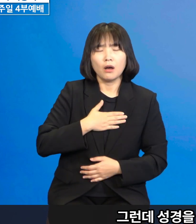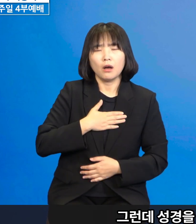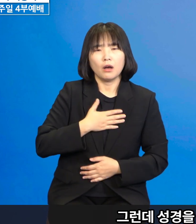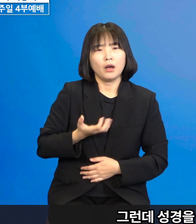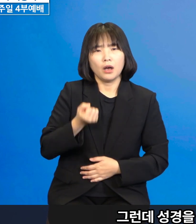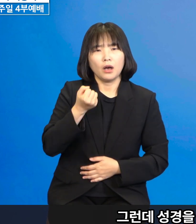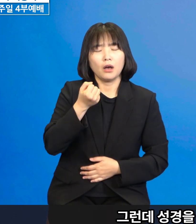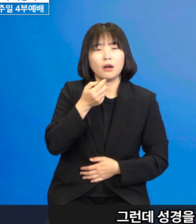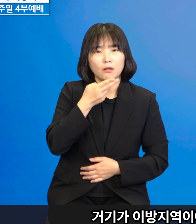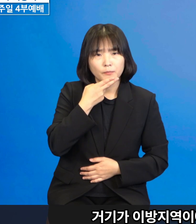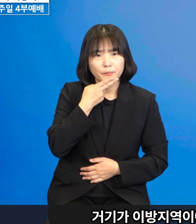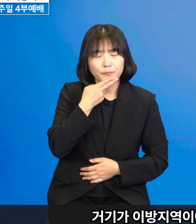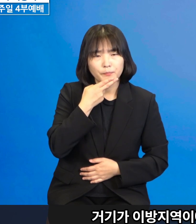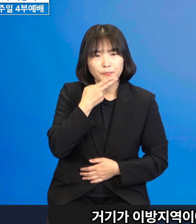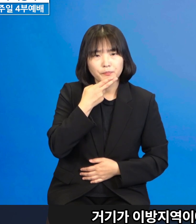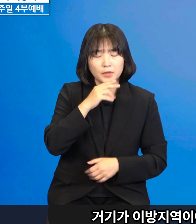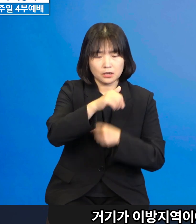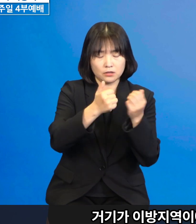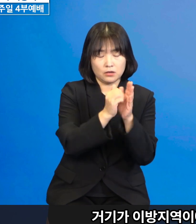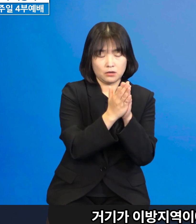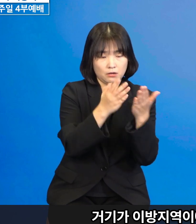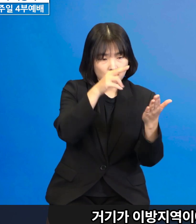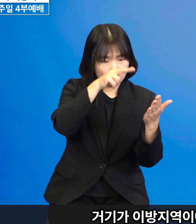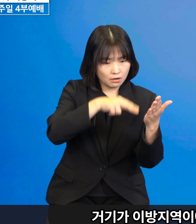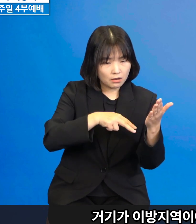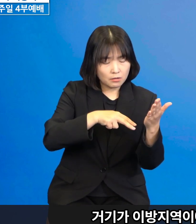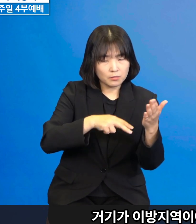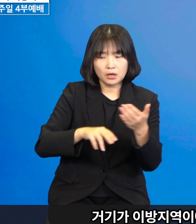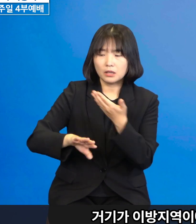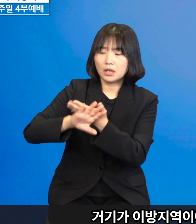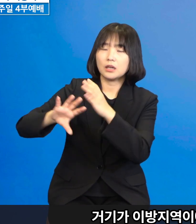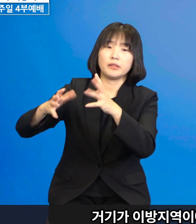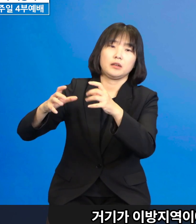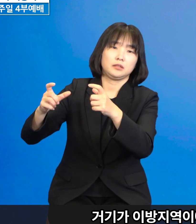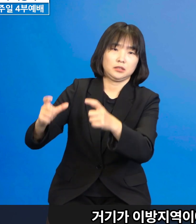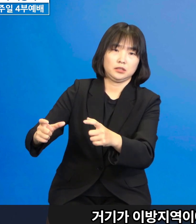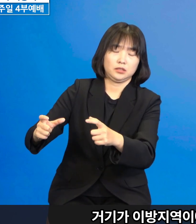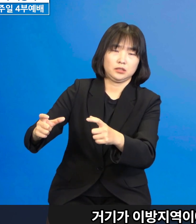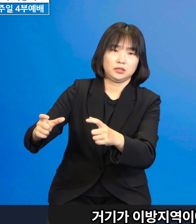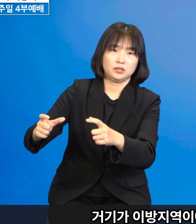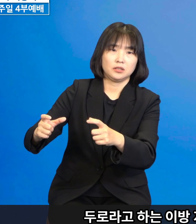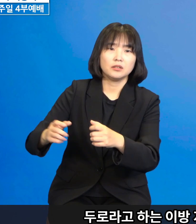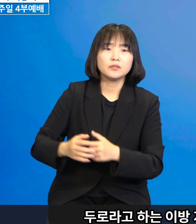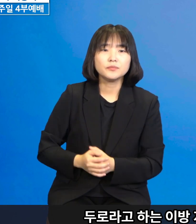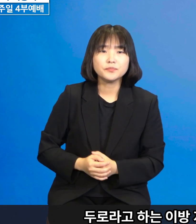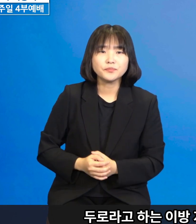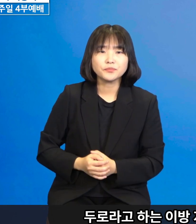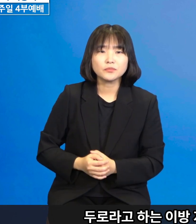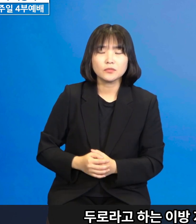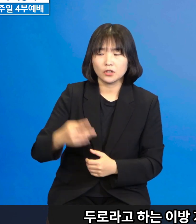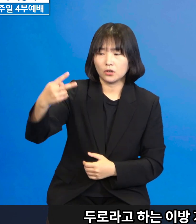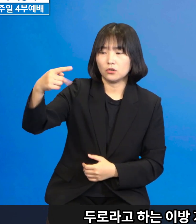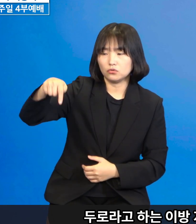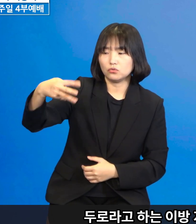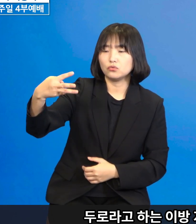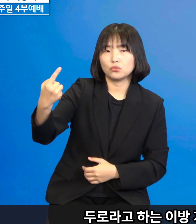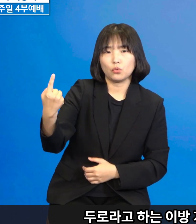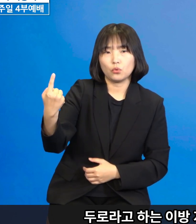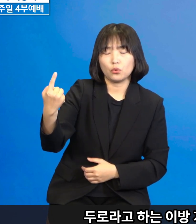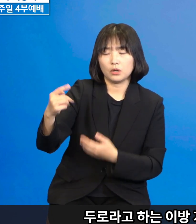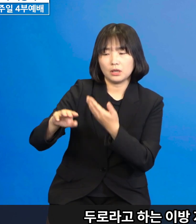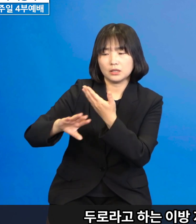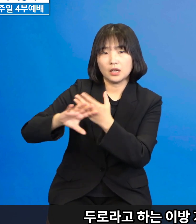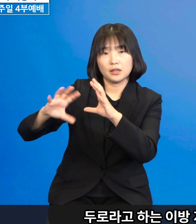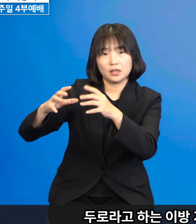성경을 가만히 읽어보면요, 여기가 이방 지역이에요. 이 유대 땅이 아닙니다. 두로라고 하는 이방 지역에